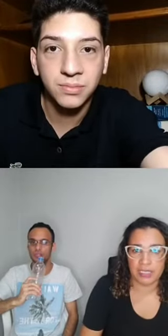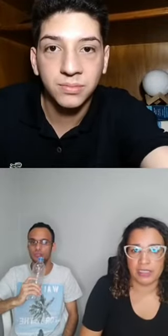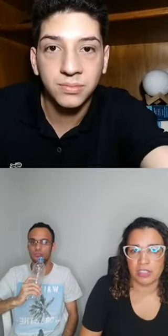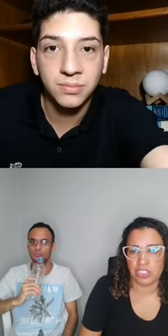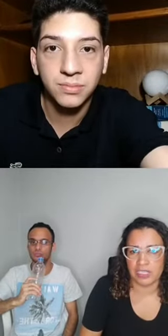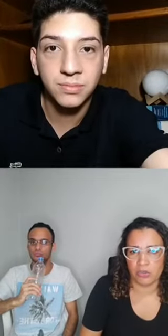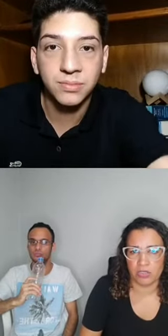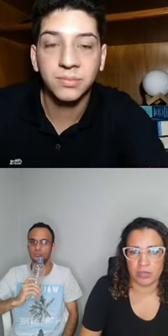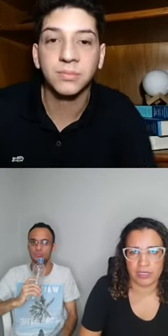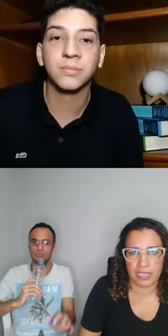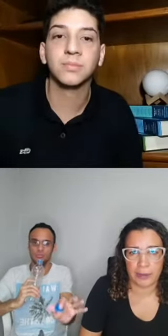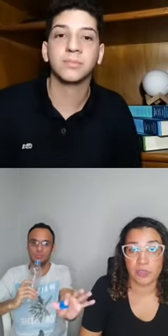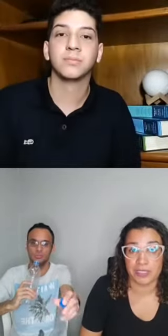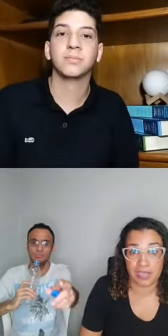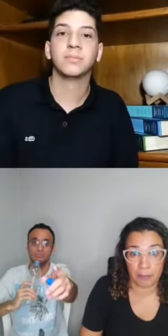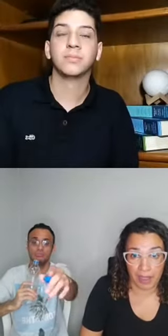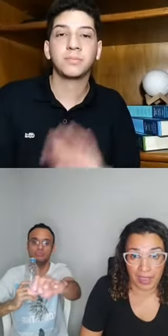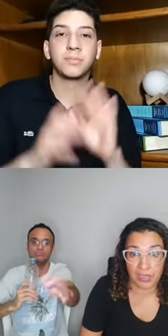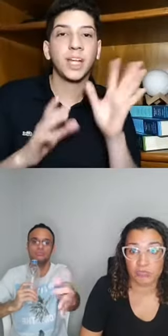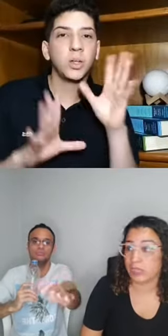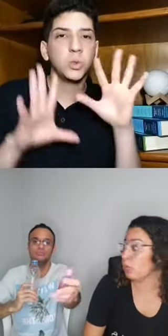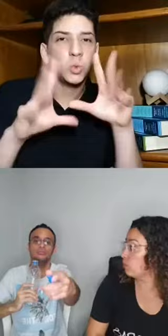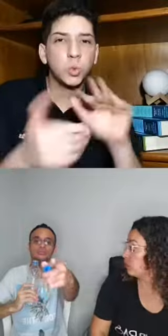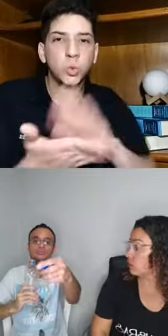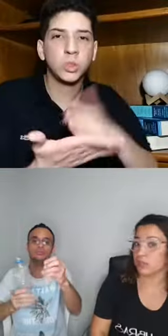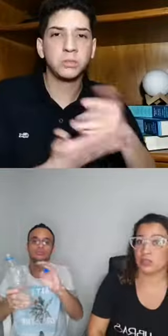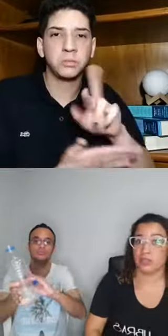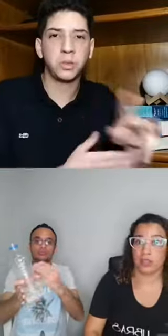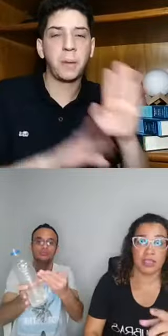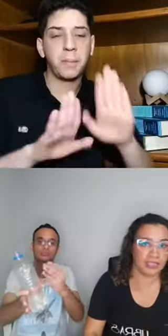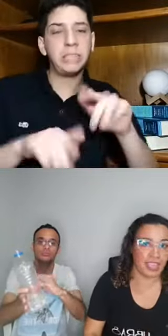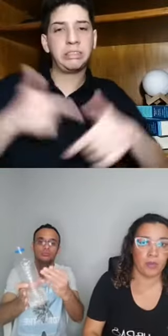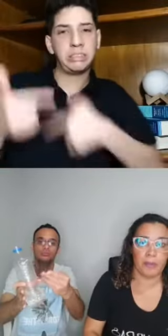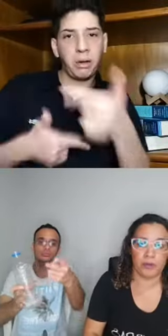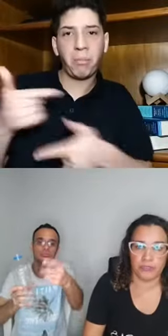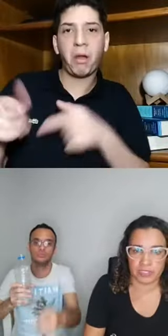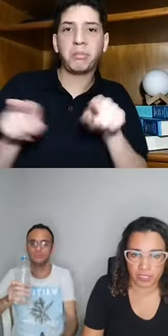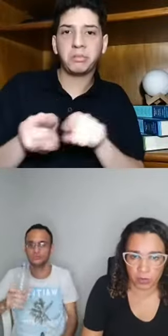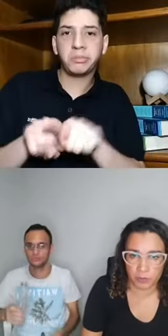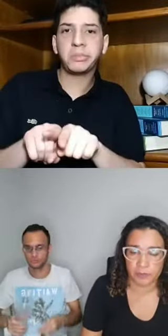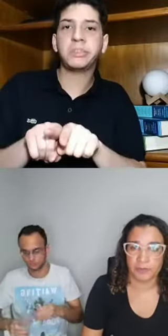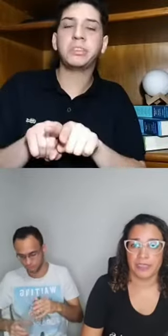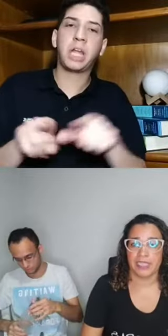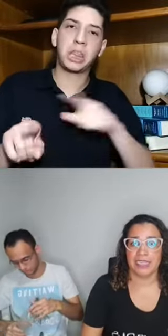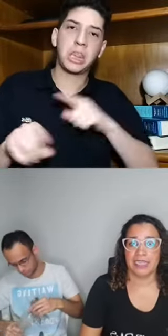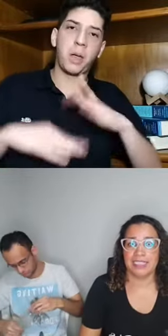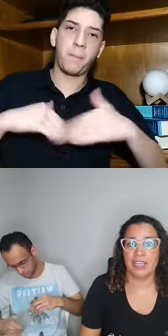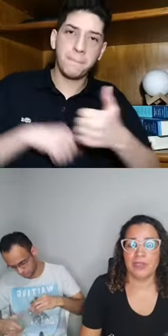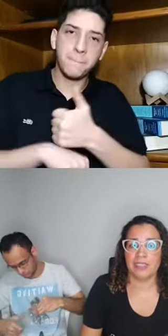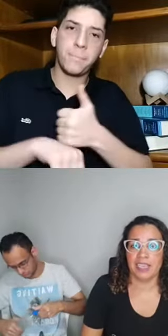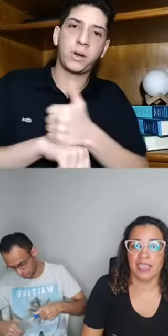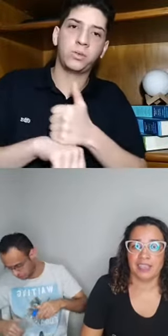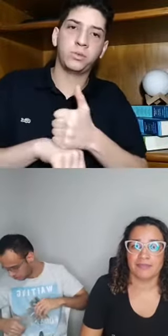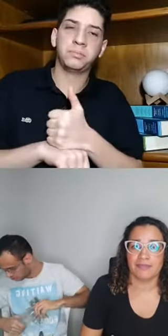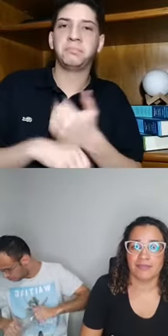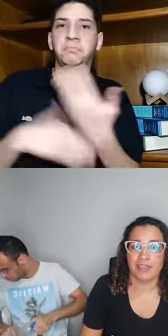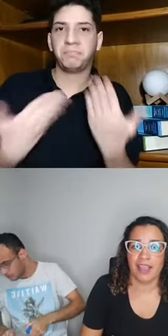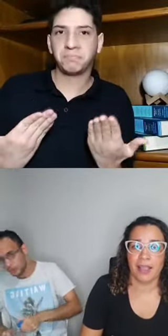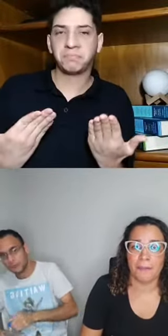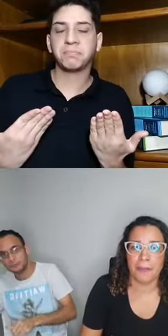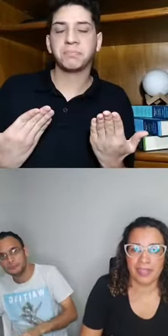Vocês aí, acho que nem todos são intérpretes, mas trabalham, têm uma profissão. Então,